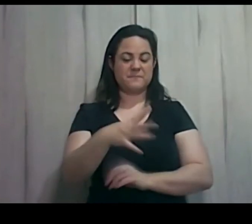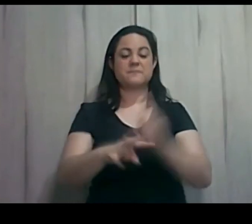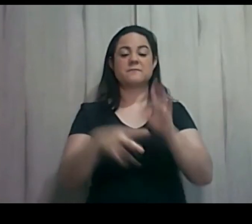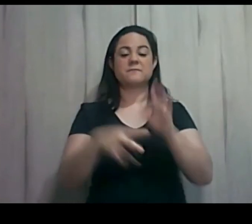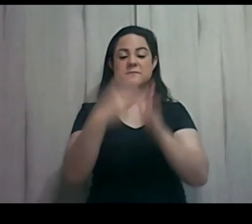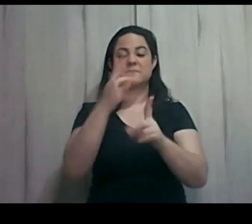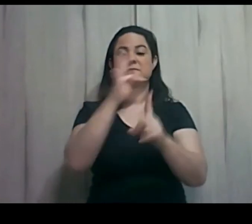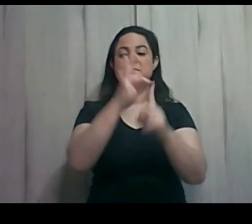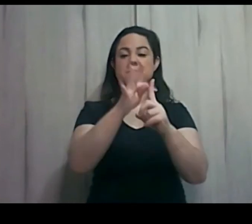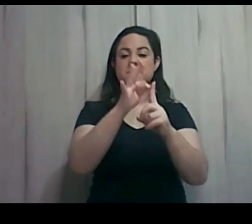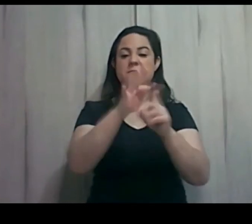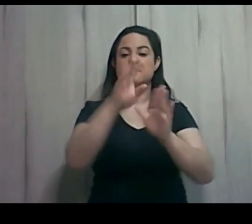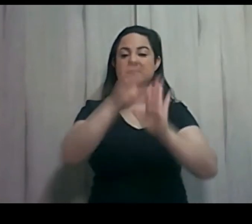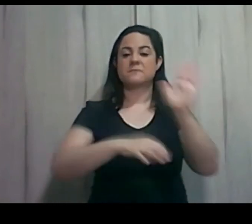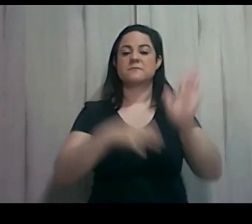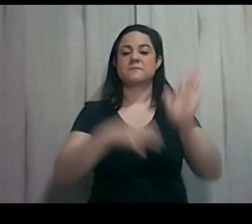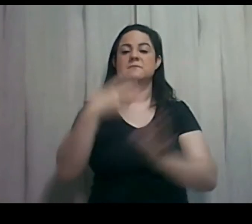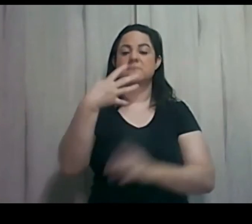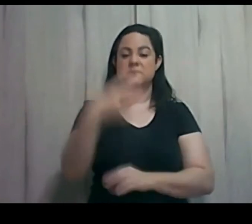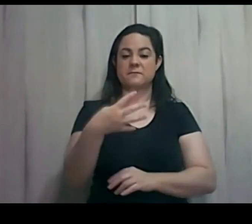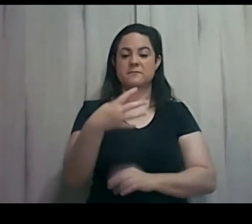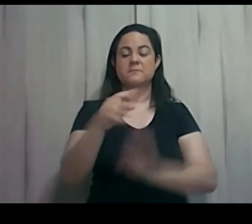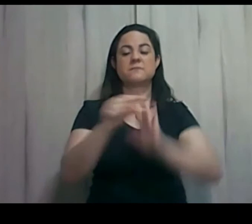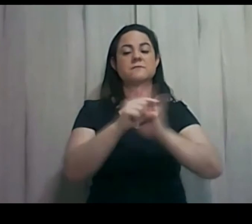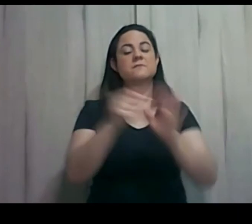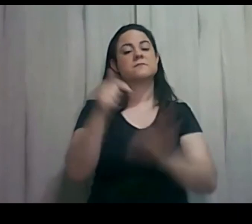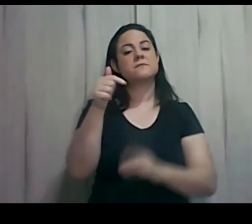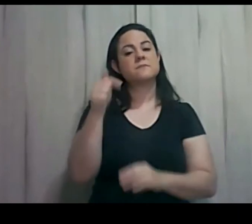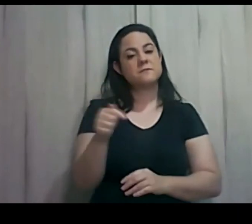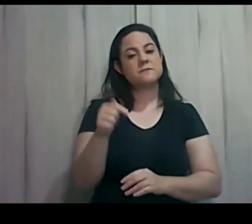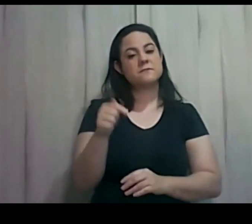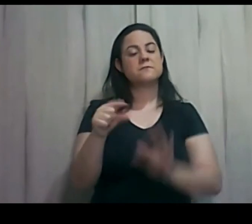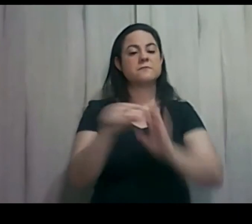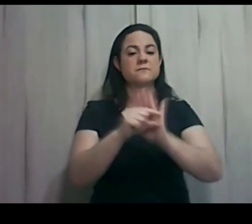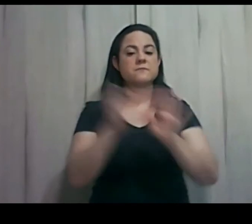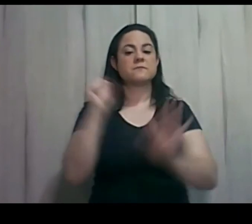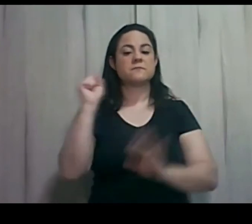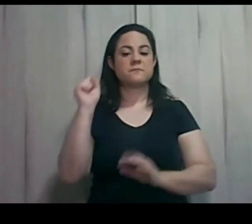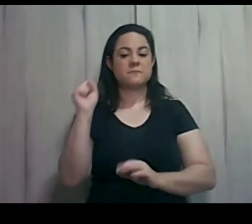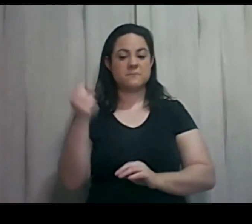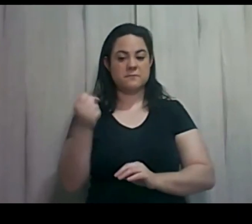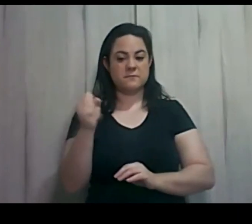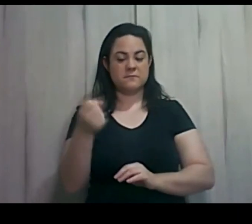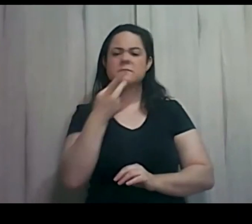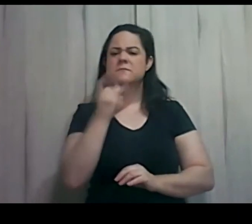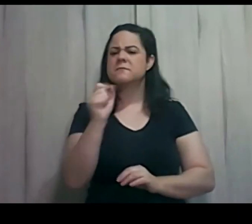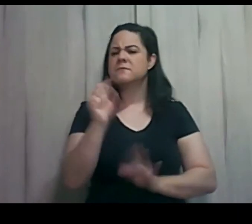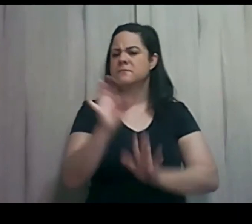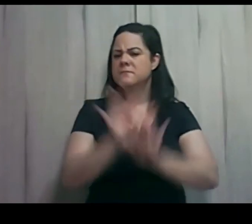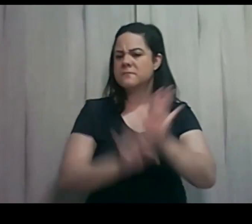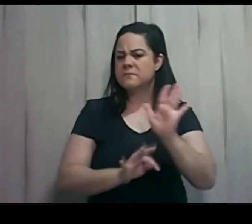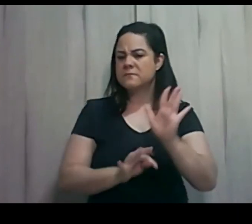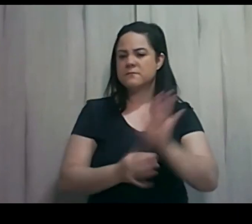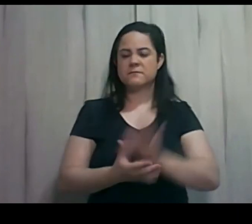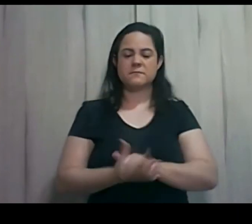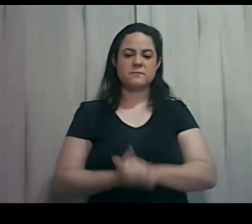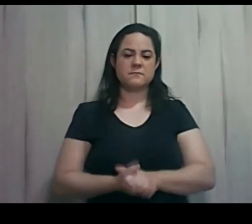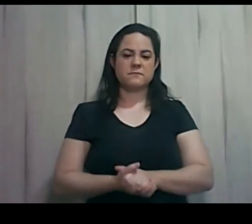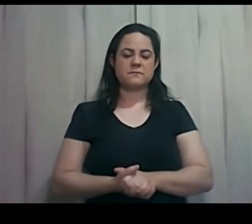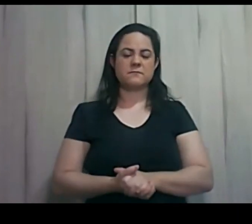capítulo 4, versículo 7 e versículo 8. O que diz o texto? Ele fala assim: